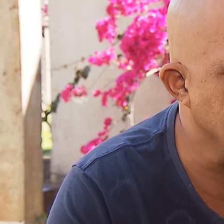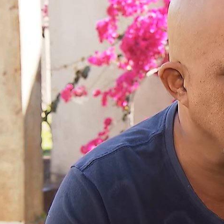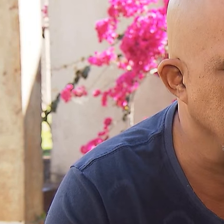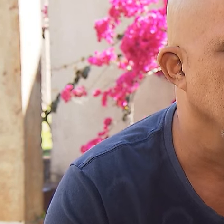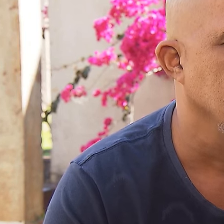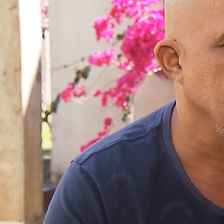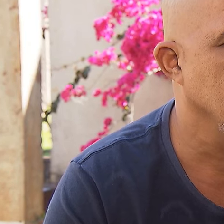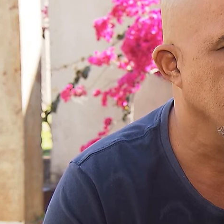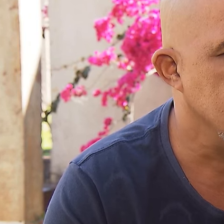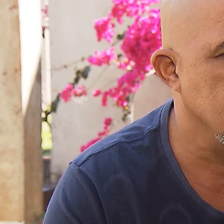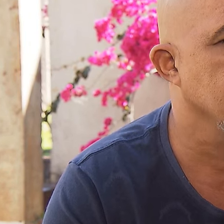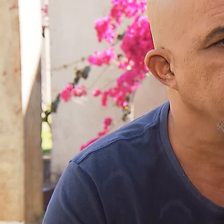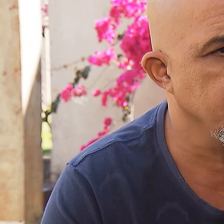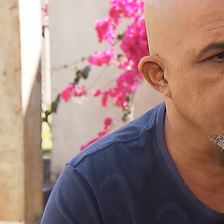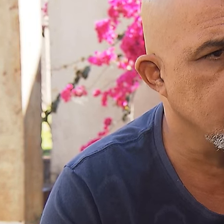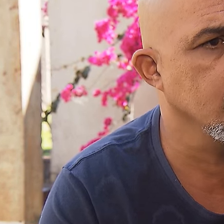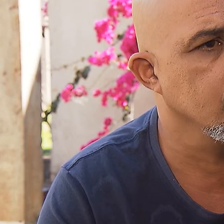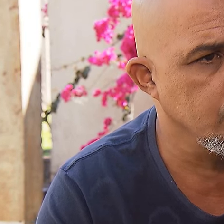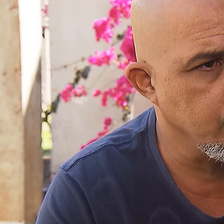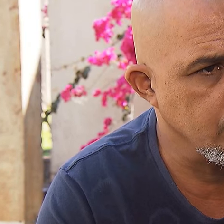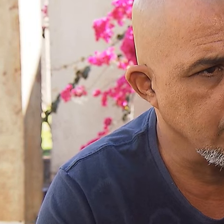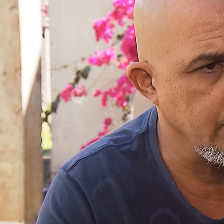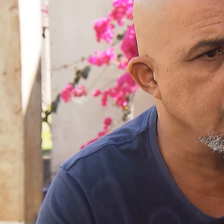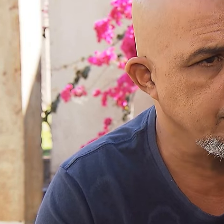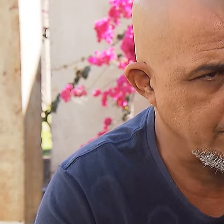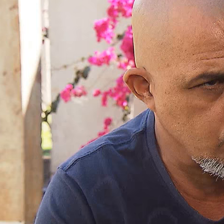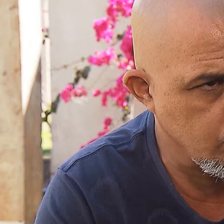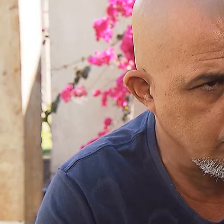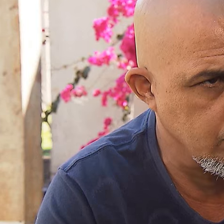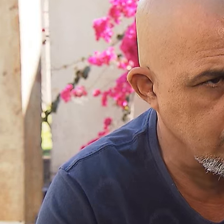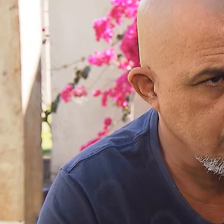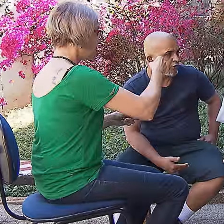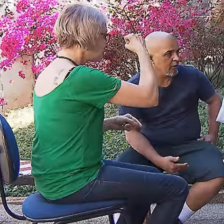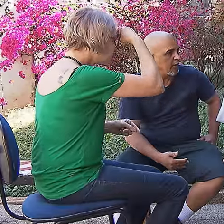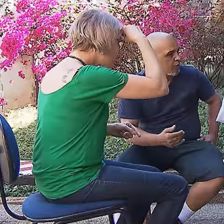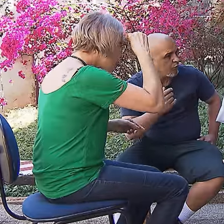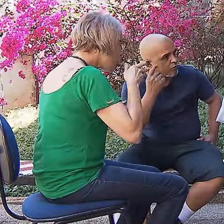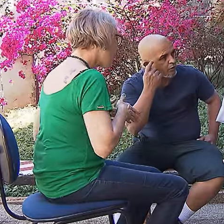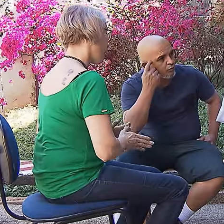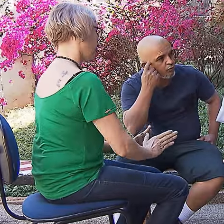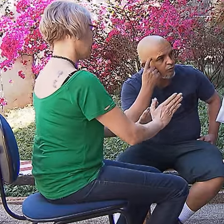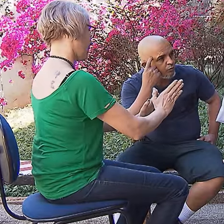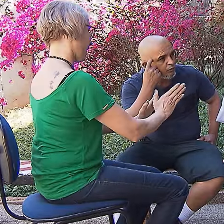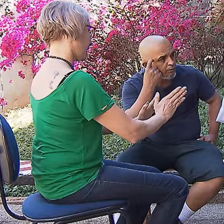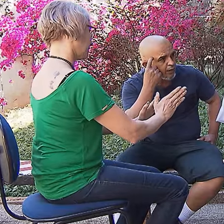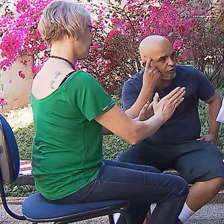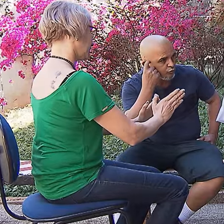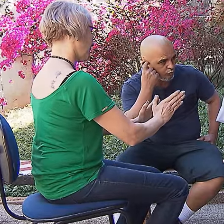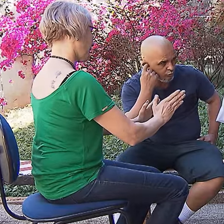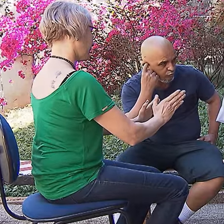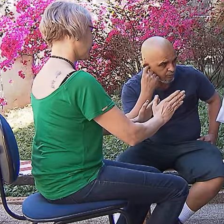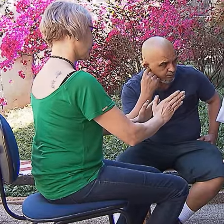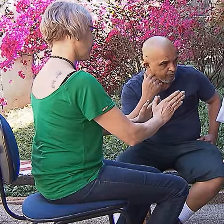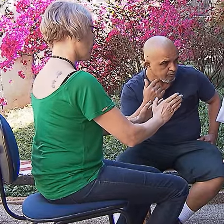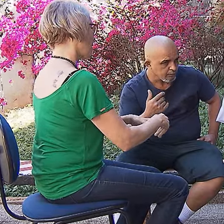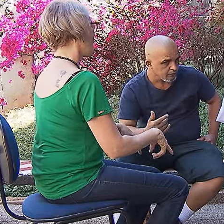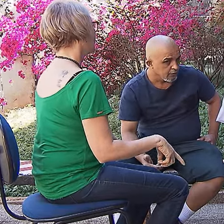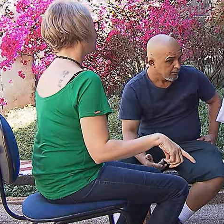imediata. Eu vou ser professor de português para surdos. O mesmo objetivo tem Saulo, irmão de Yuri.